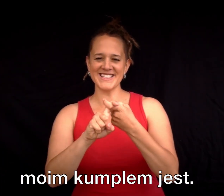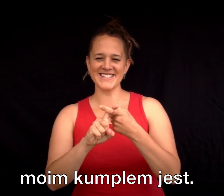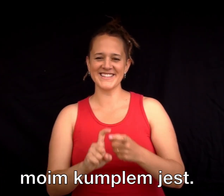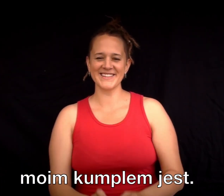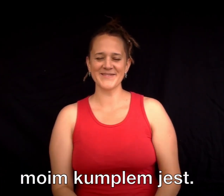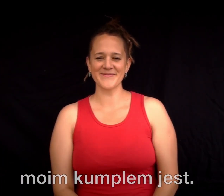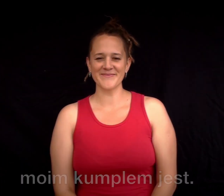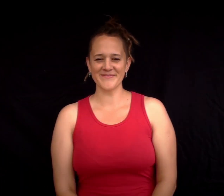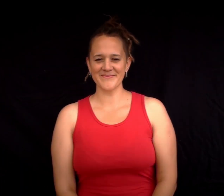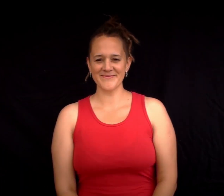jest.